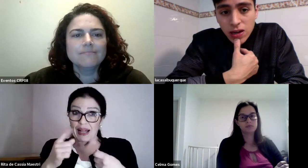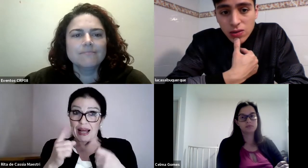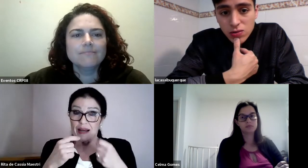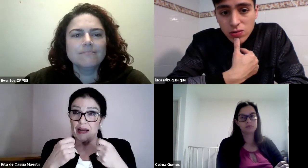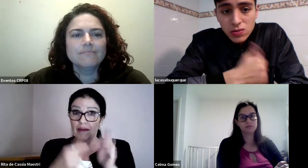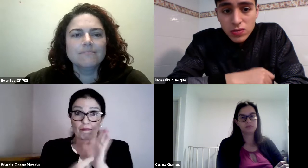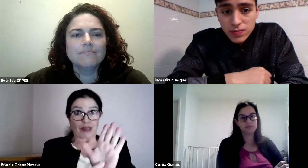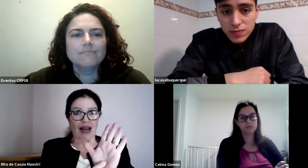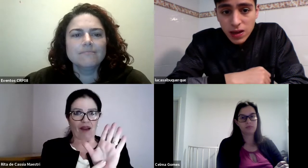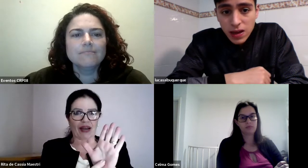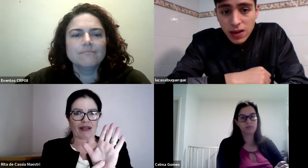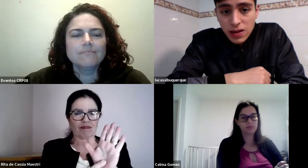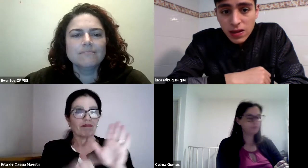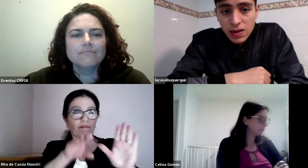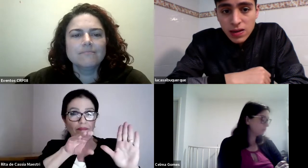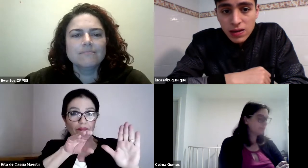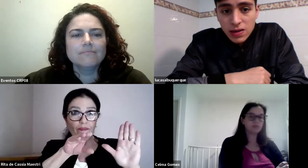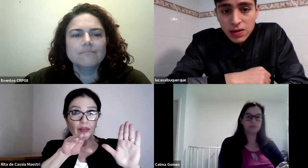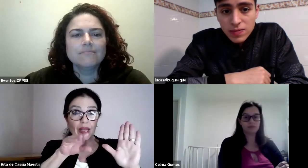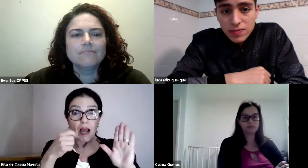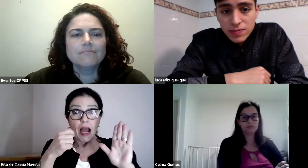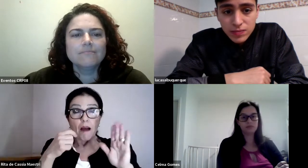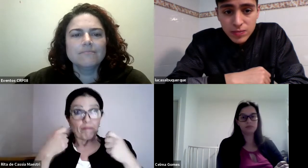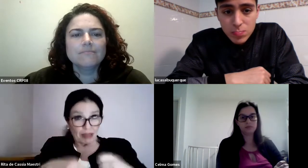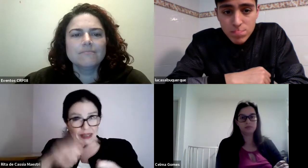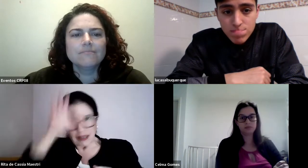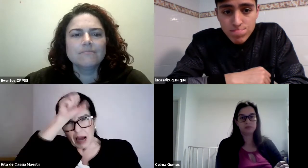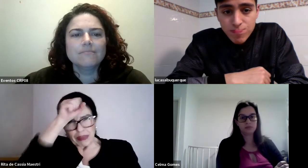no caso do surdo, ele